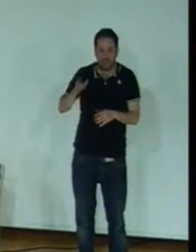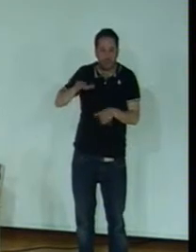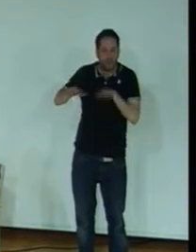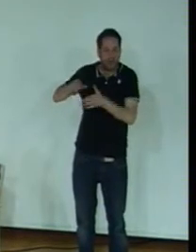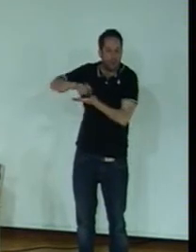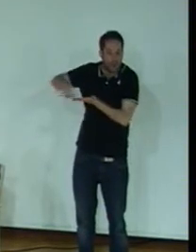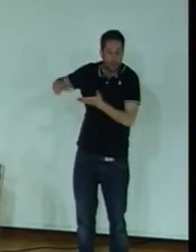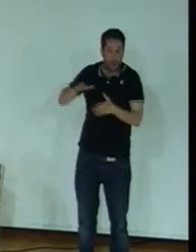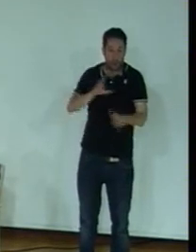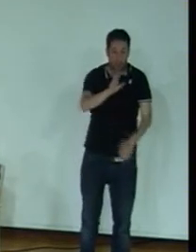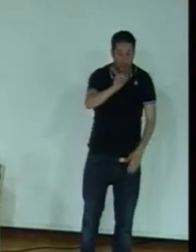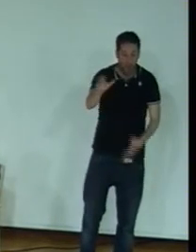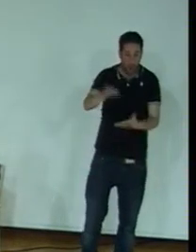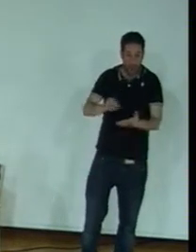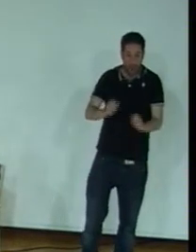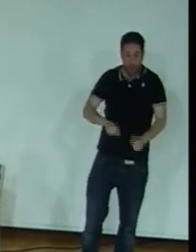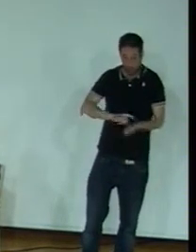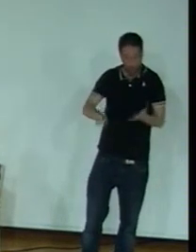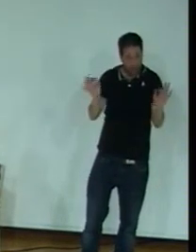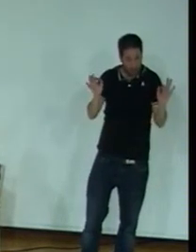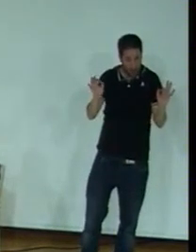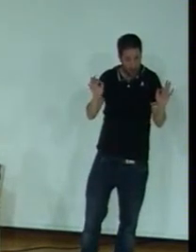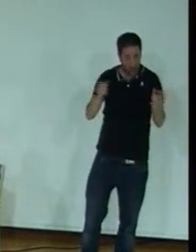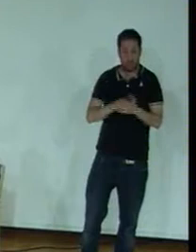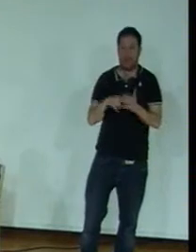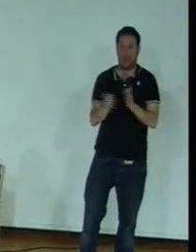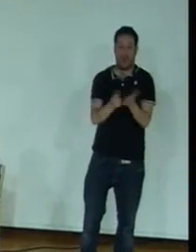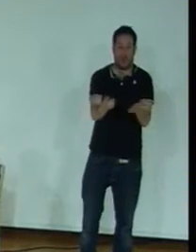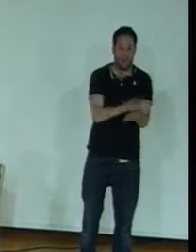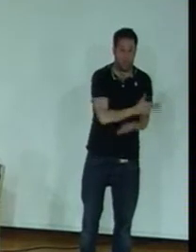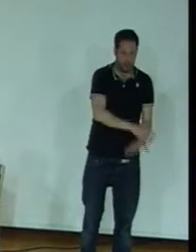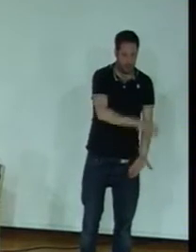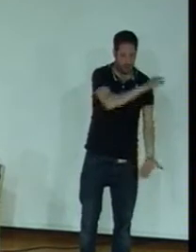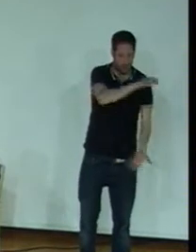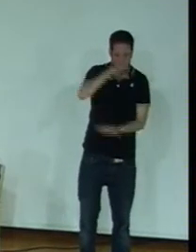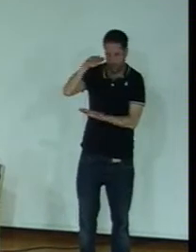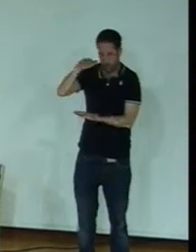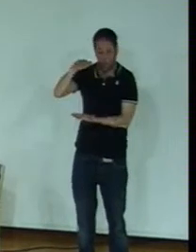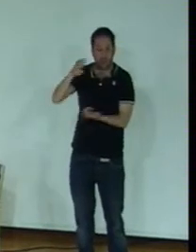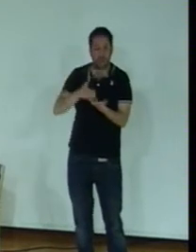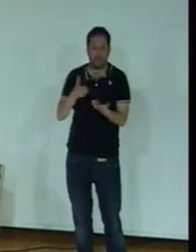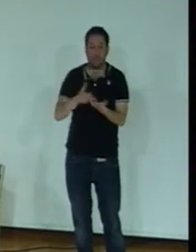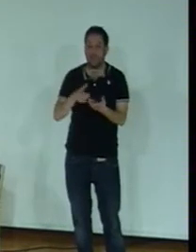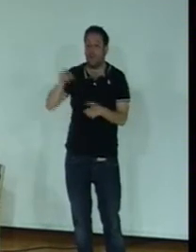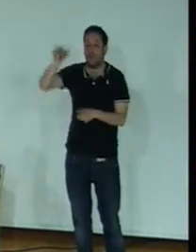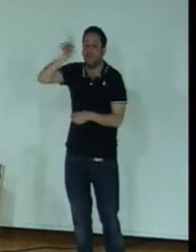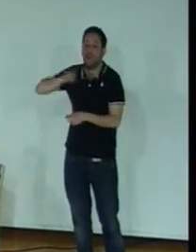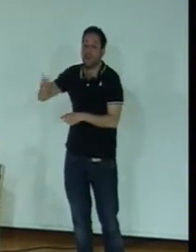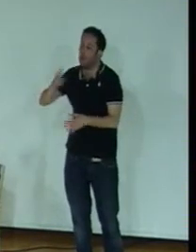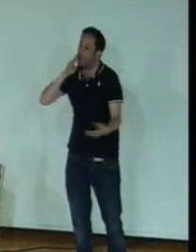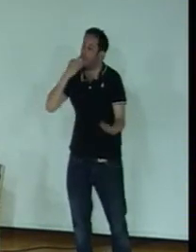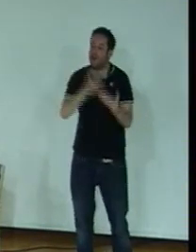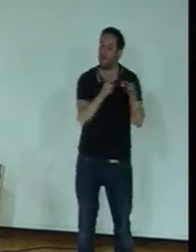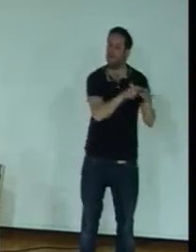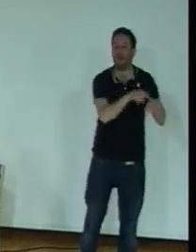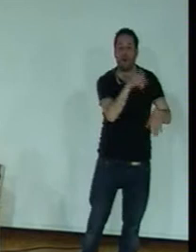le numérique, on peut copier sans laisser aucune trace. Après, une fois qu'on a les données, il faut en extraire de l'information. L'information, c'est par exemple, Alice avait rendez-vous avec Bob à